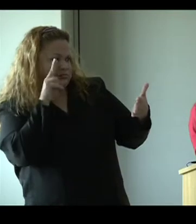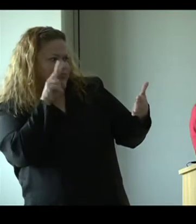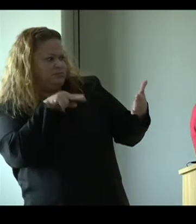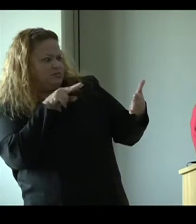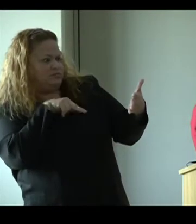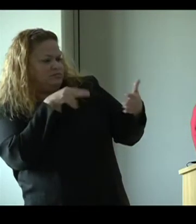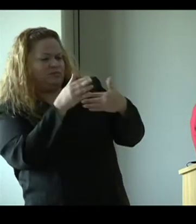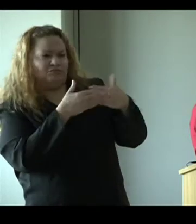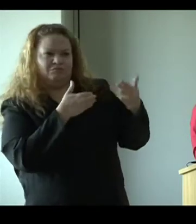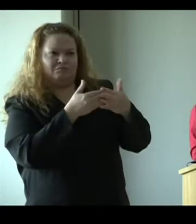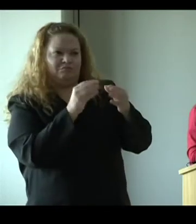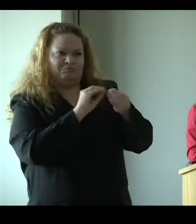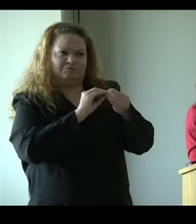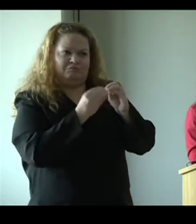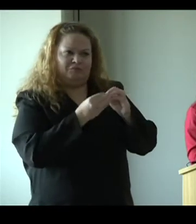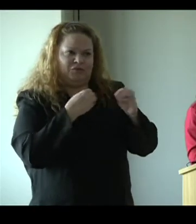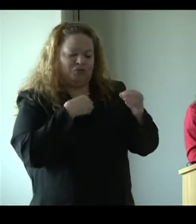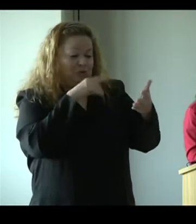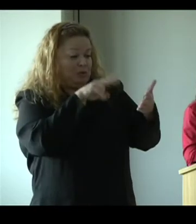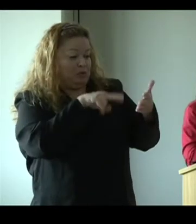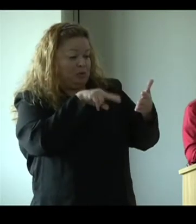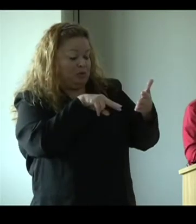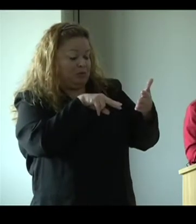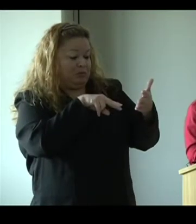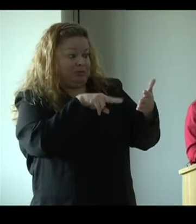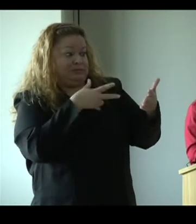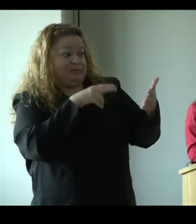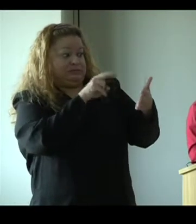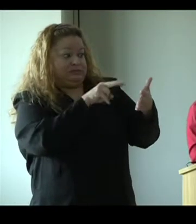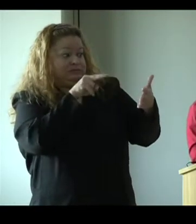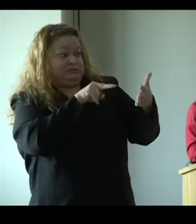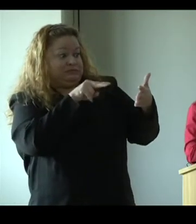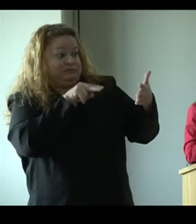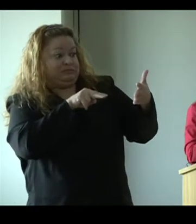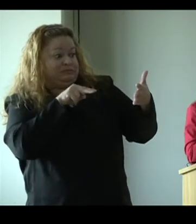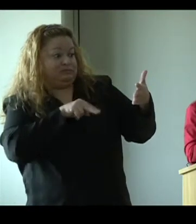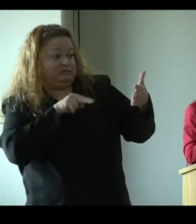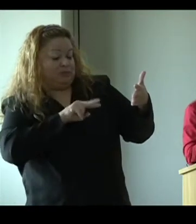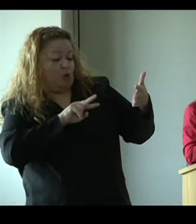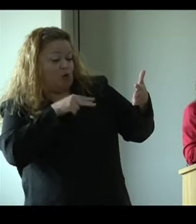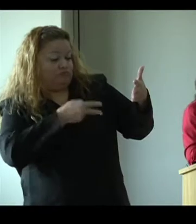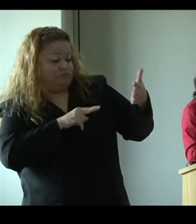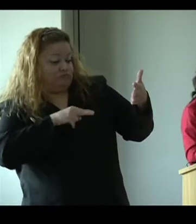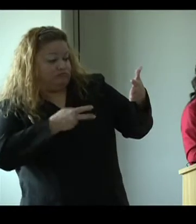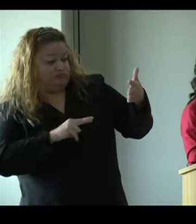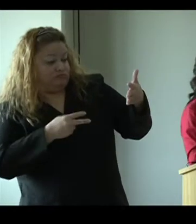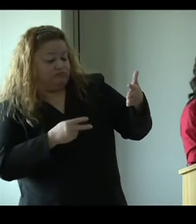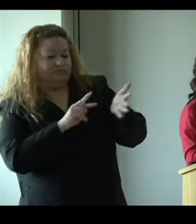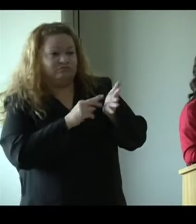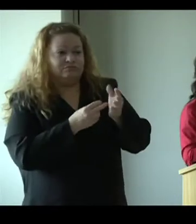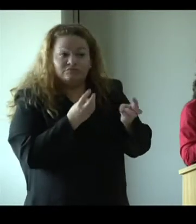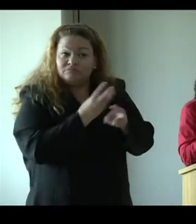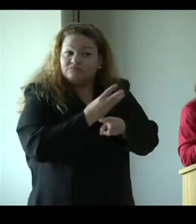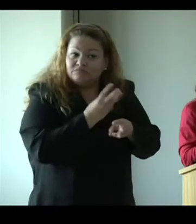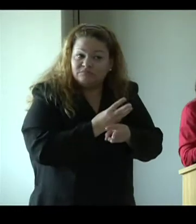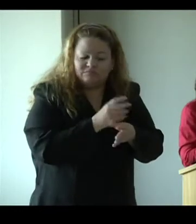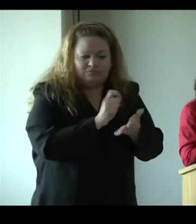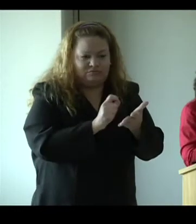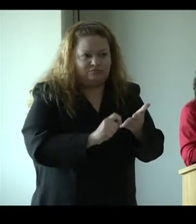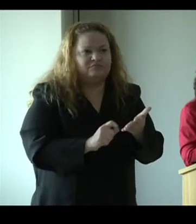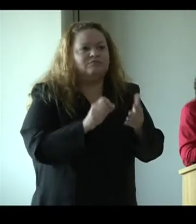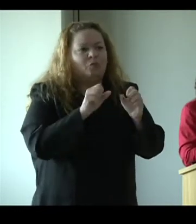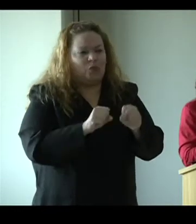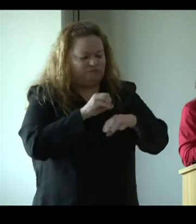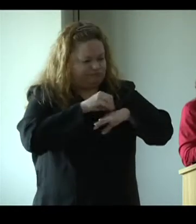que estos sean números Igual me voy a saltar un número igual lo voy a invertir así que por esa razón la matemática y la escritura